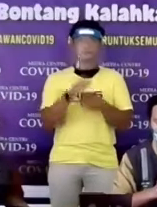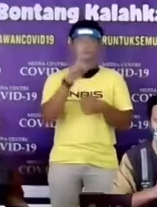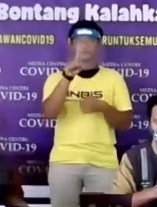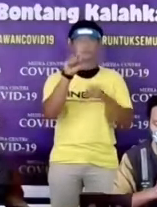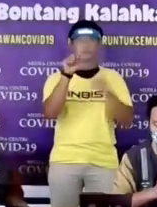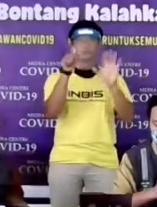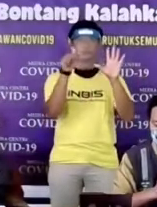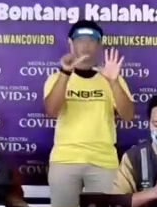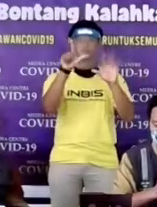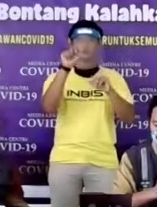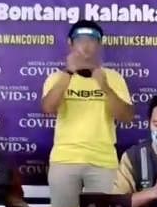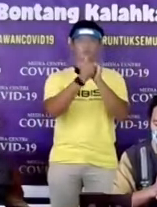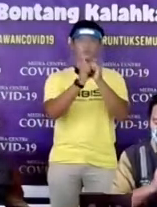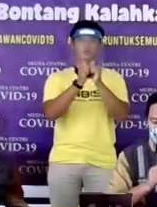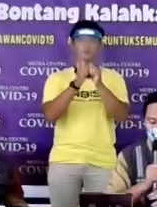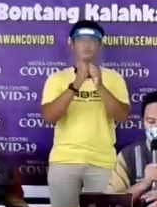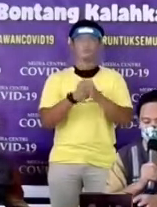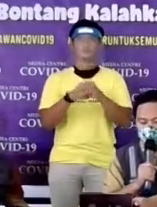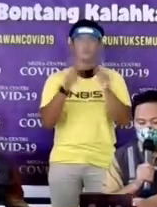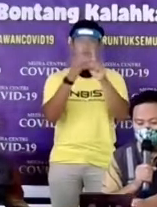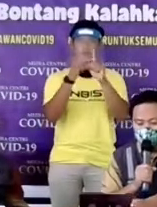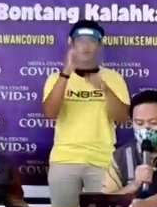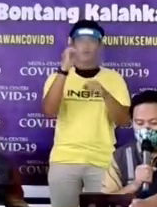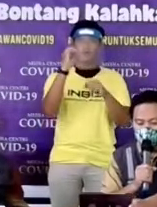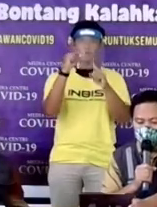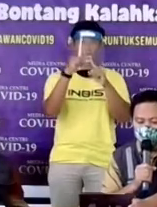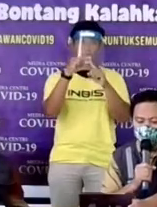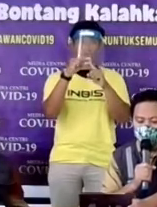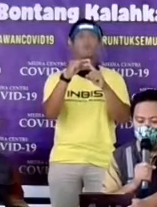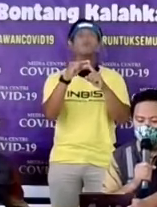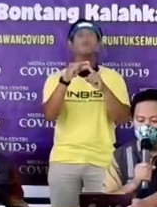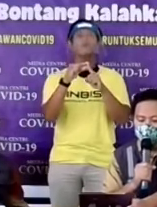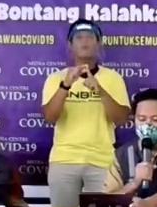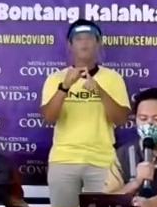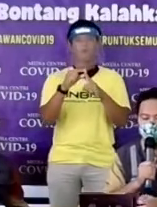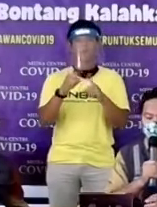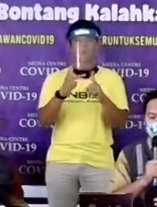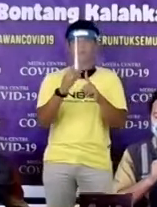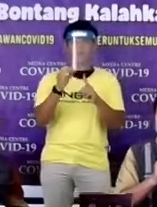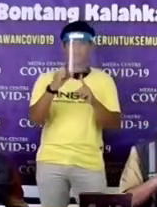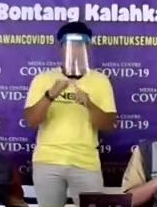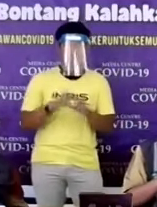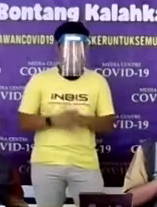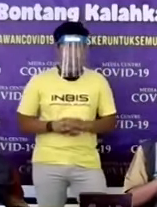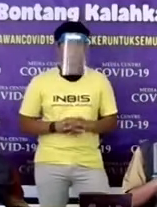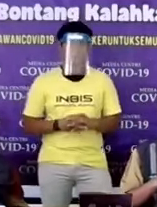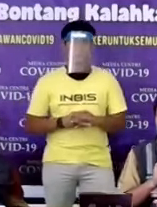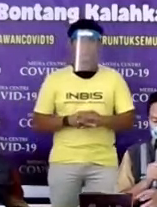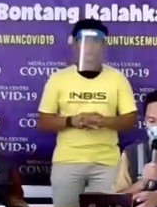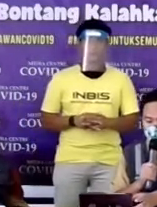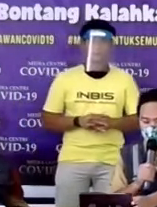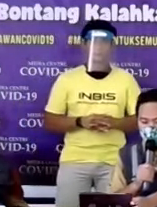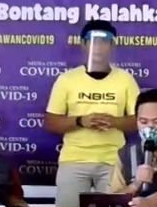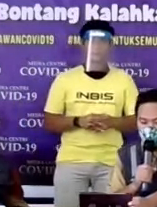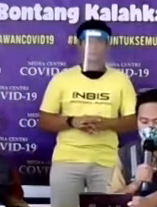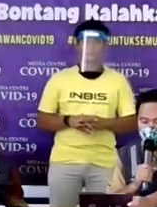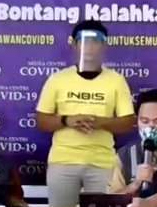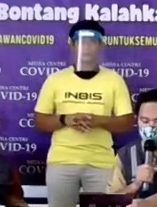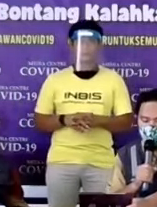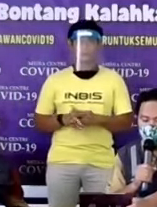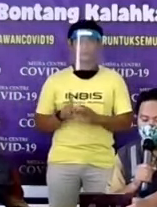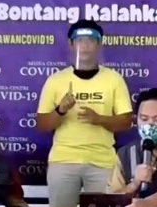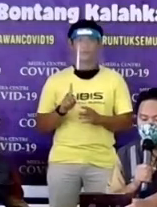cluster hop sebanyak cluster bebas dimana on classroom satu yang dari